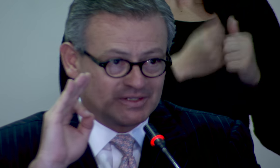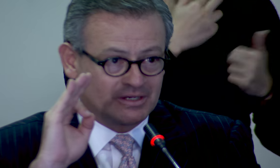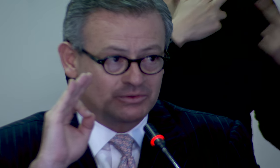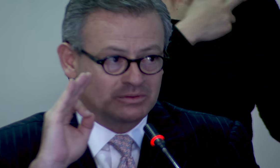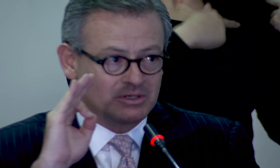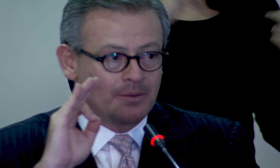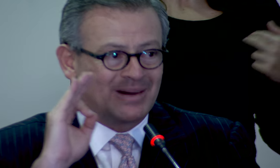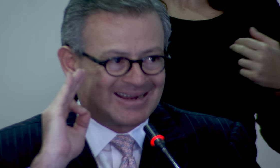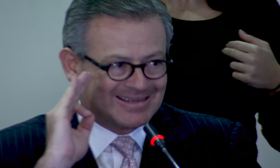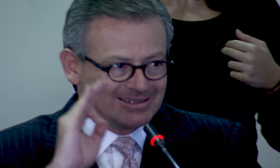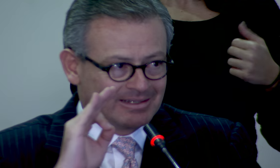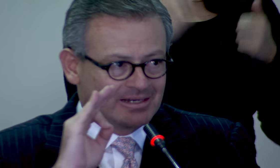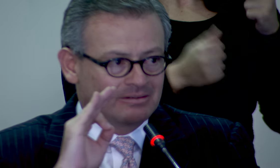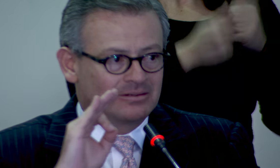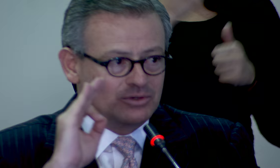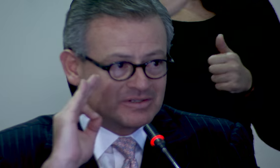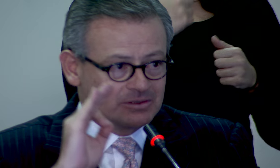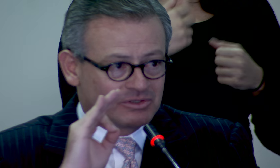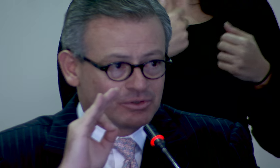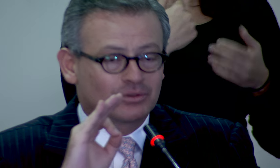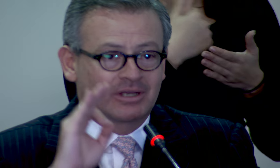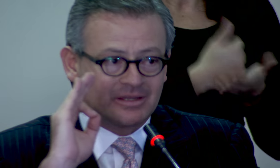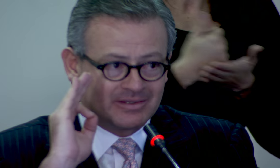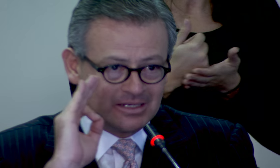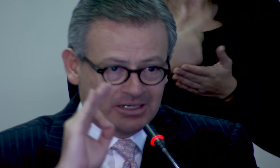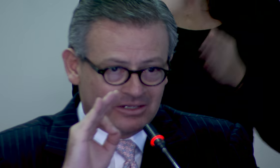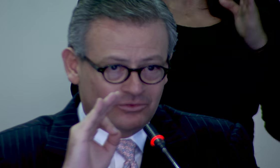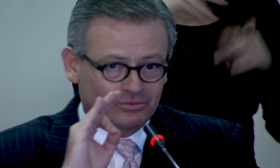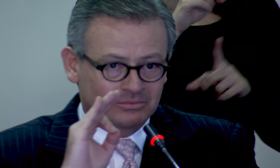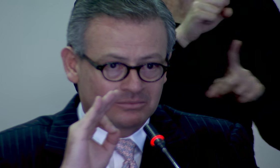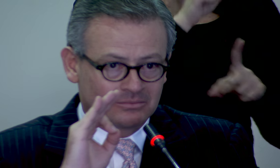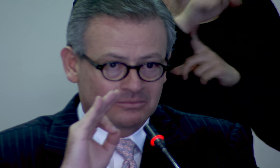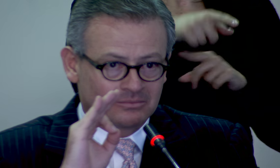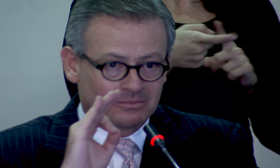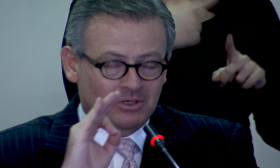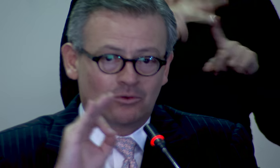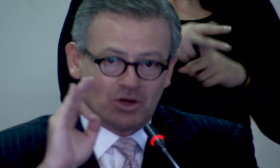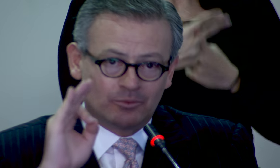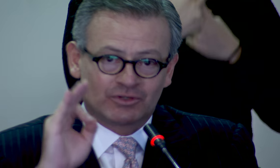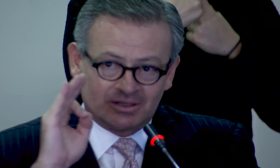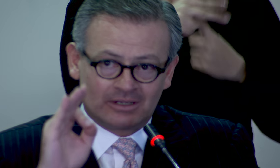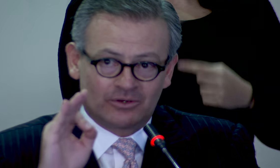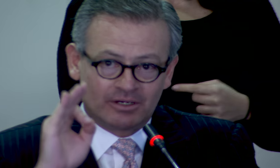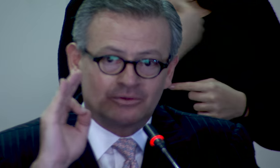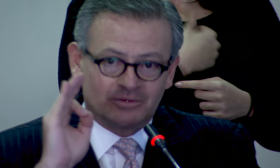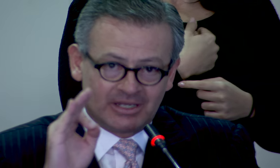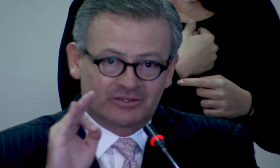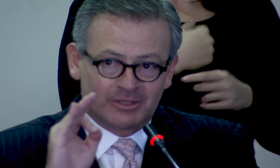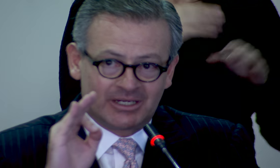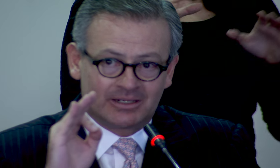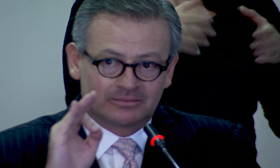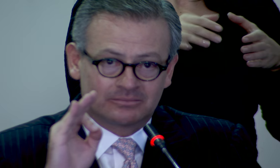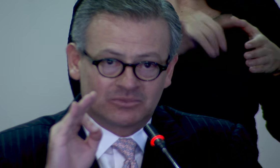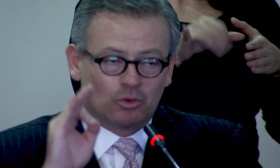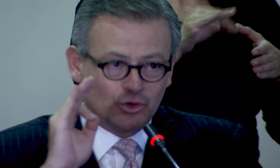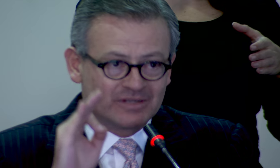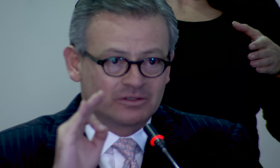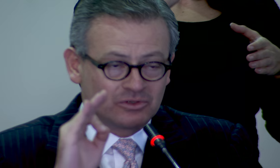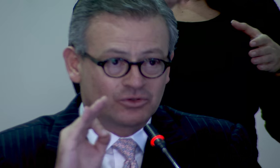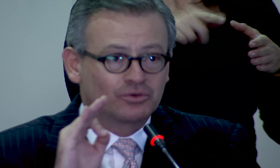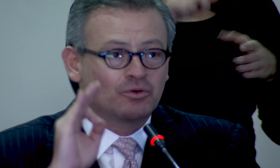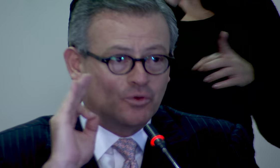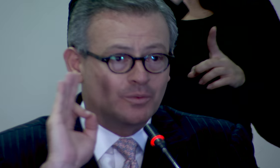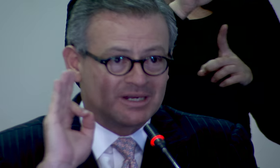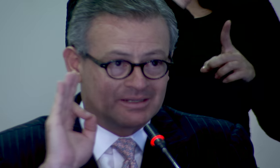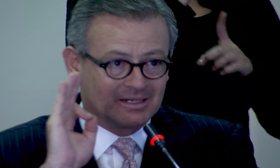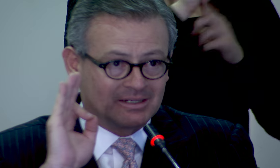como Estado para atender una situación que desde el inicio lo hemos catalogado de esa manera, como una